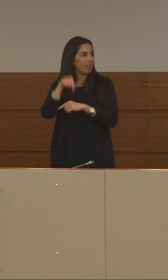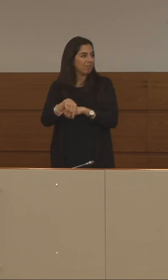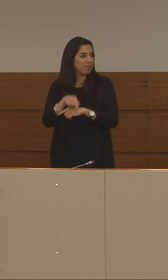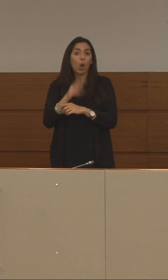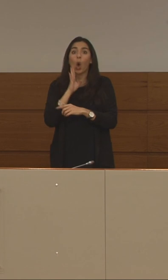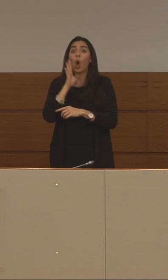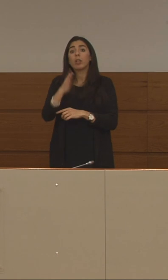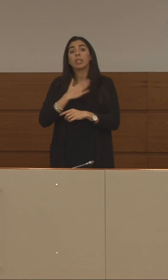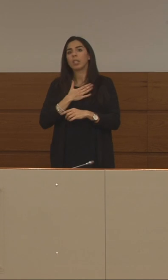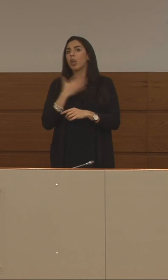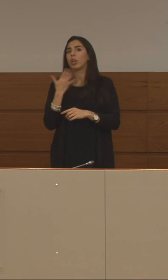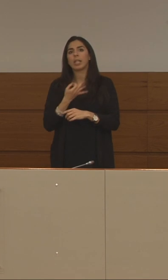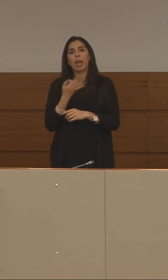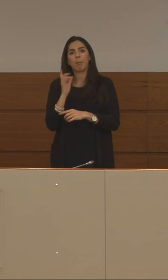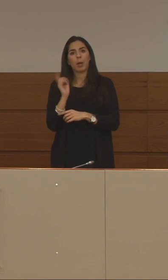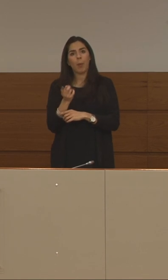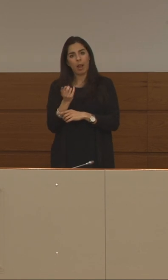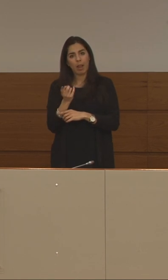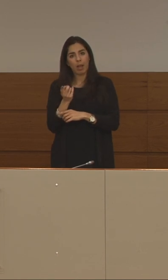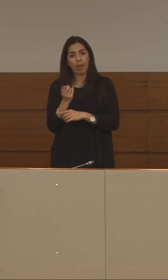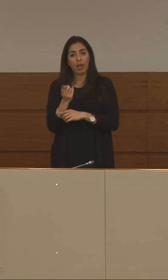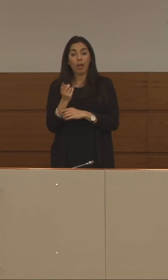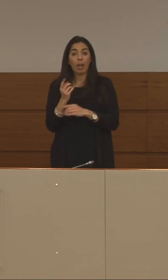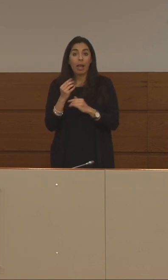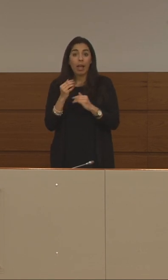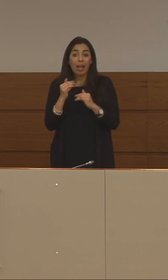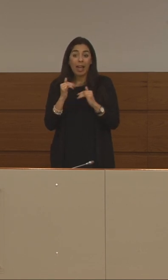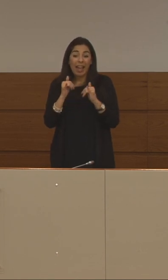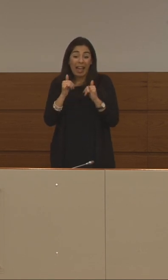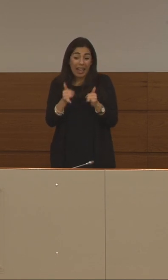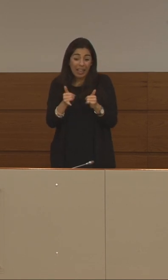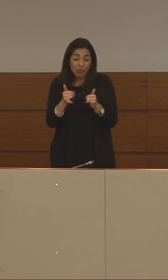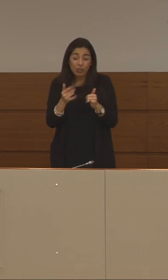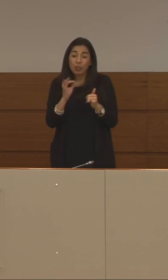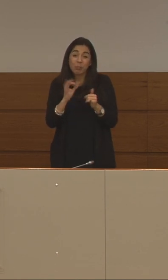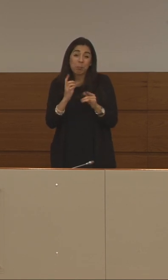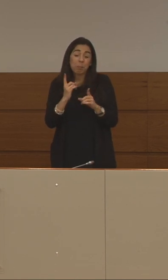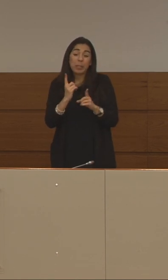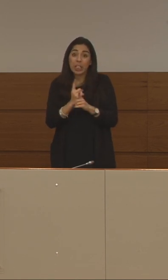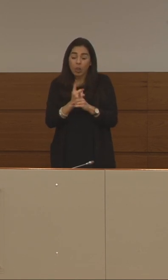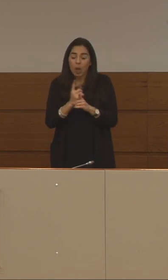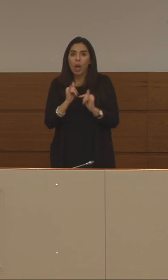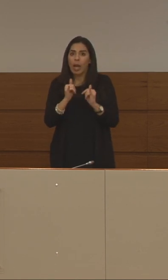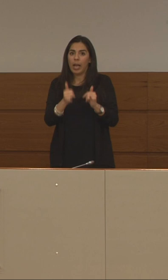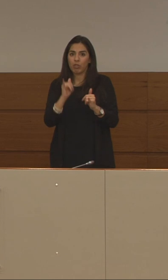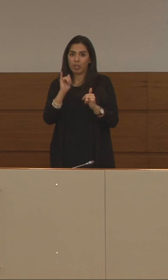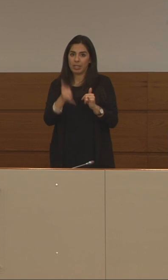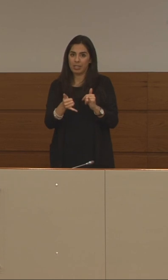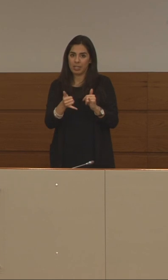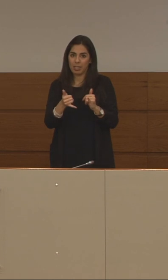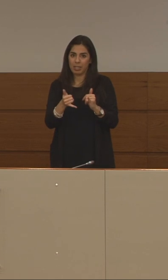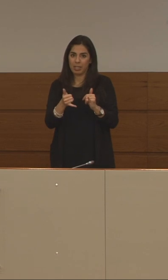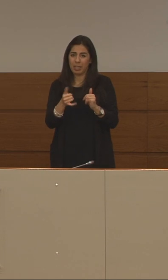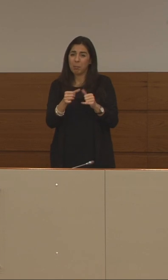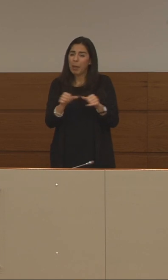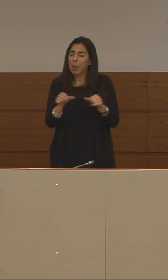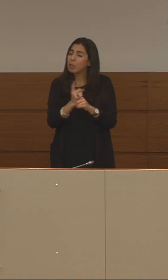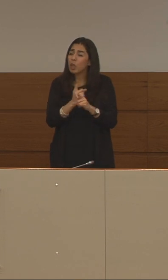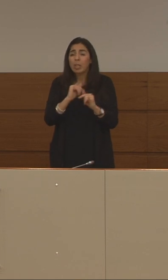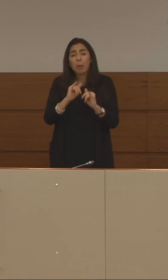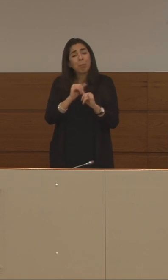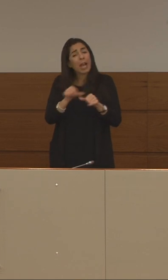consiglio che mi sento di dare è uscire per lo stretto necessario ed indispensabile questo è